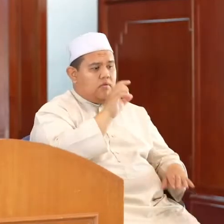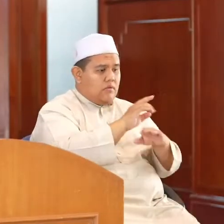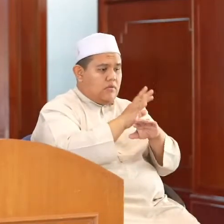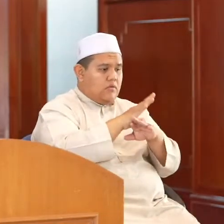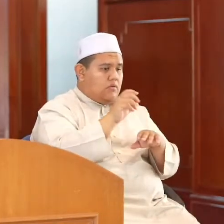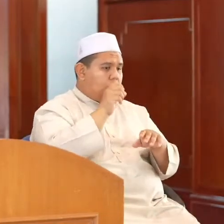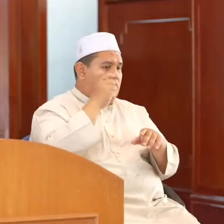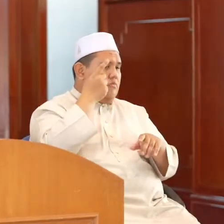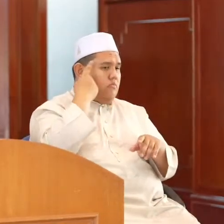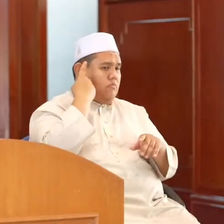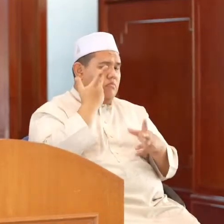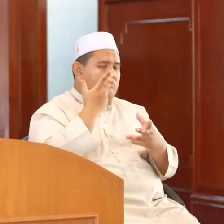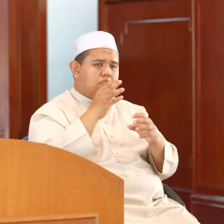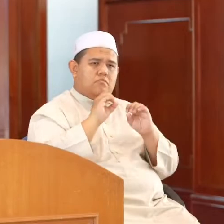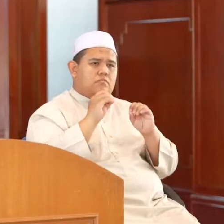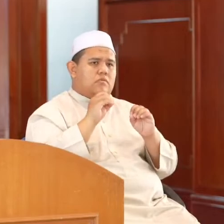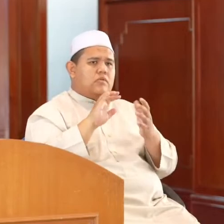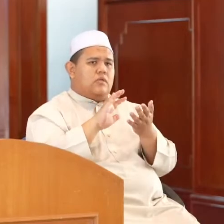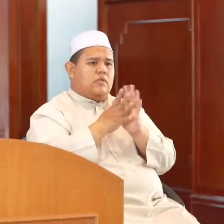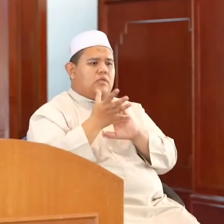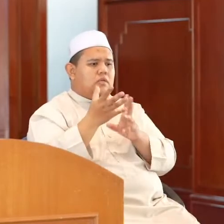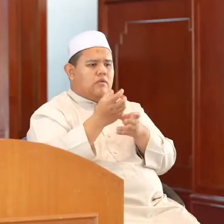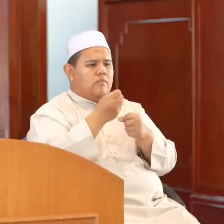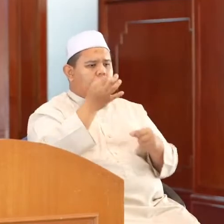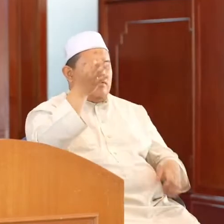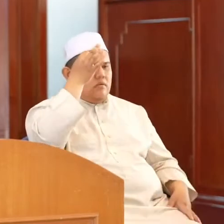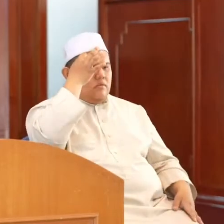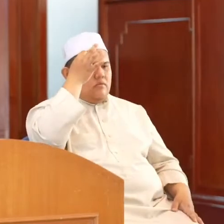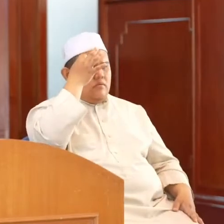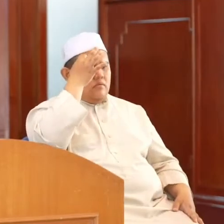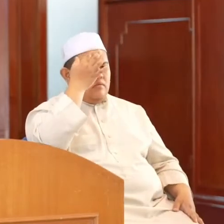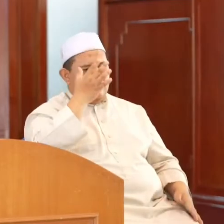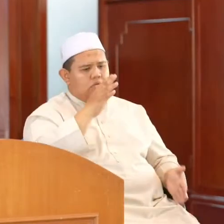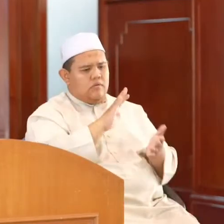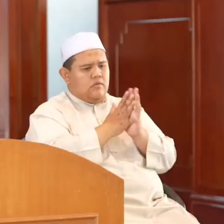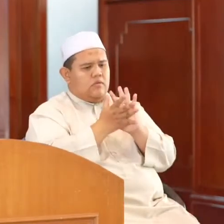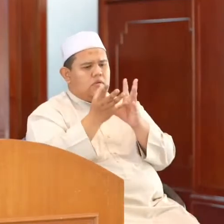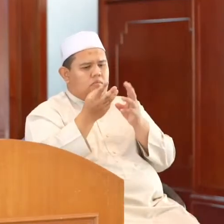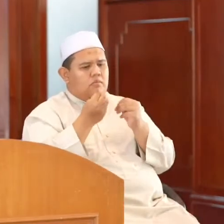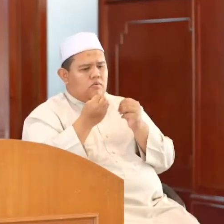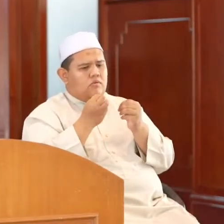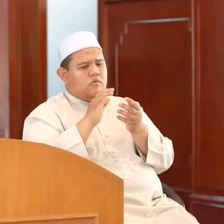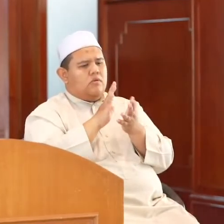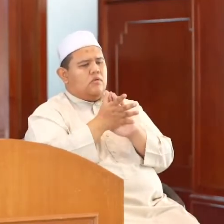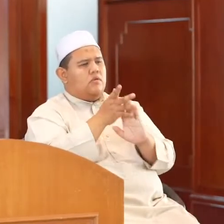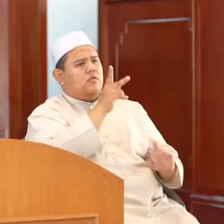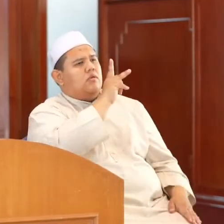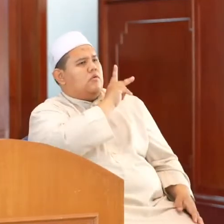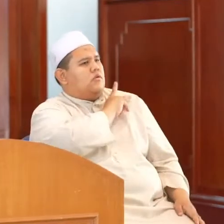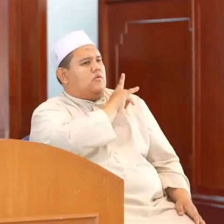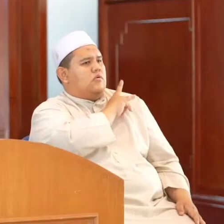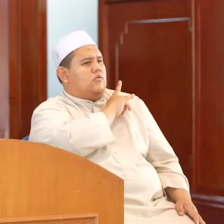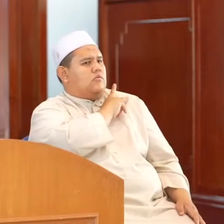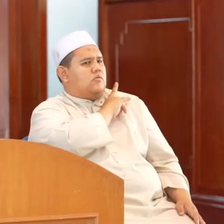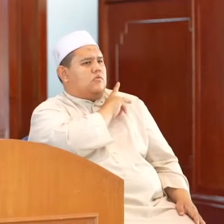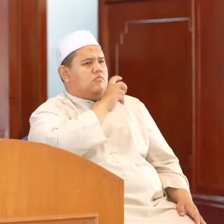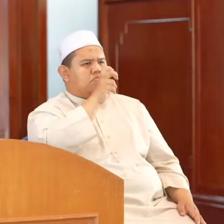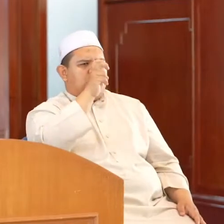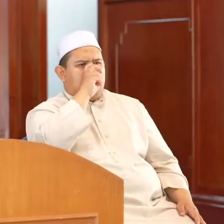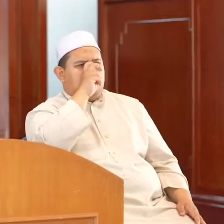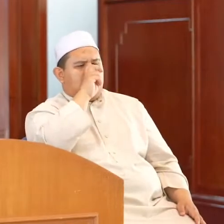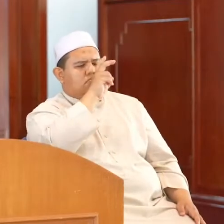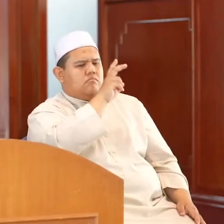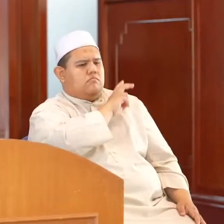Kemudian dia dapat satu fikrah, idea, dia nak jadi kepala gangster. Tak mahu bawah-bawah, nak